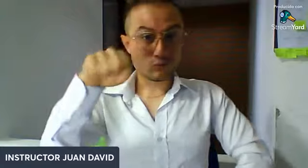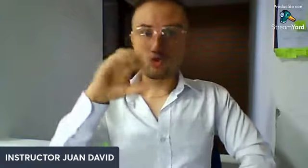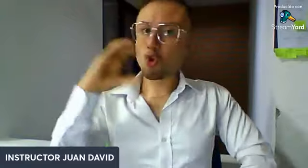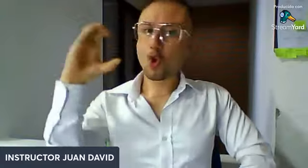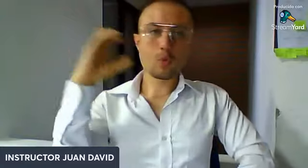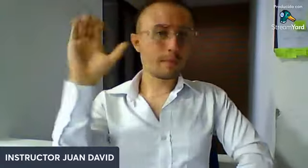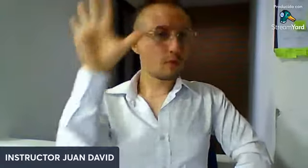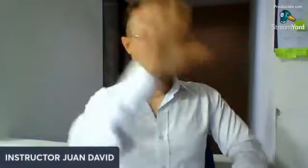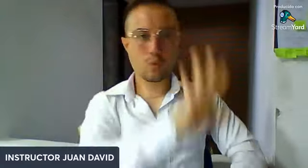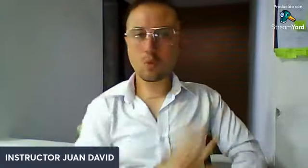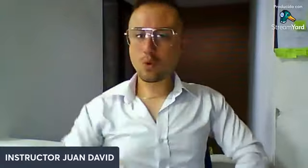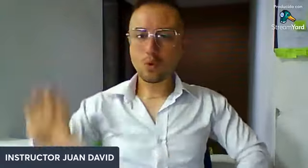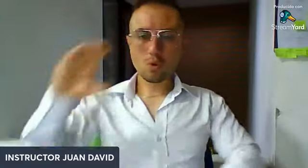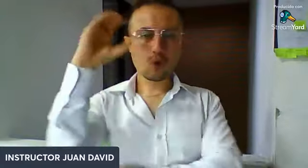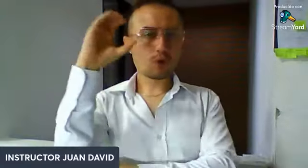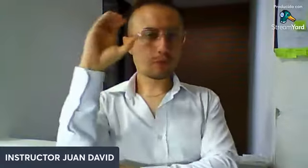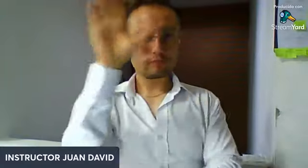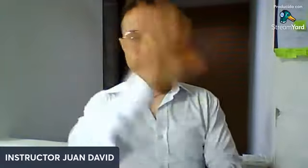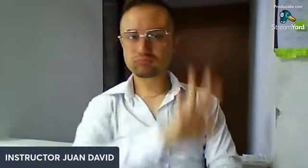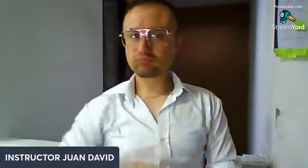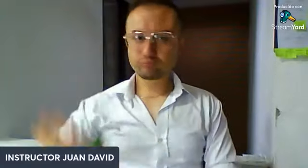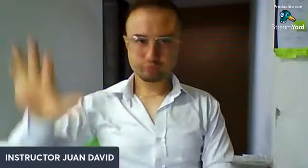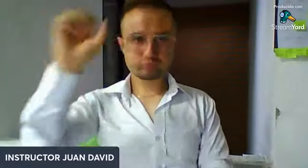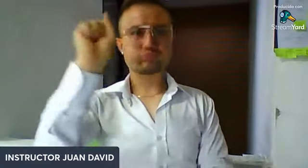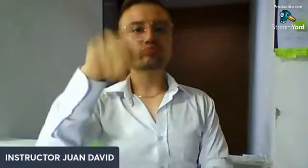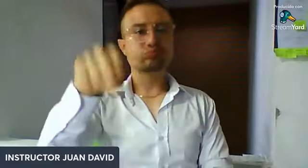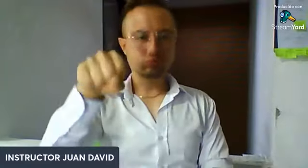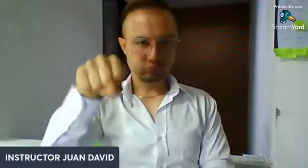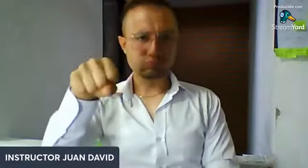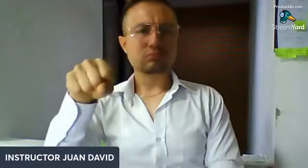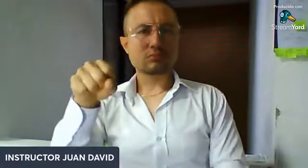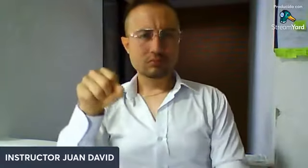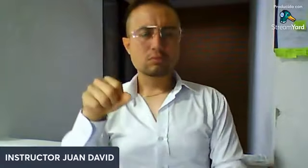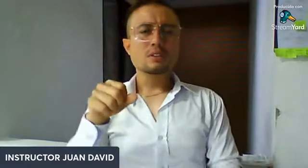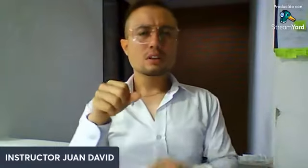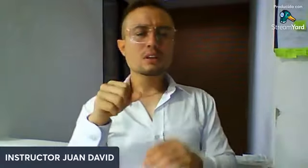Sí, Isabel, en toda Colombia se utiliza esta seña.